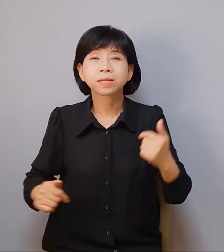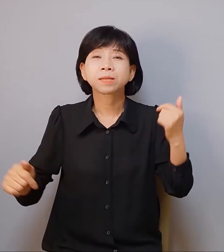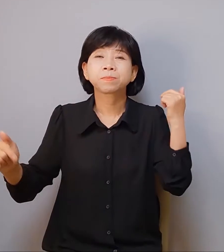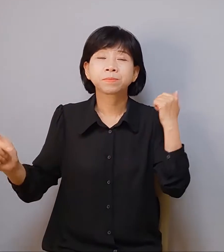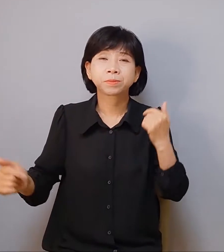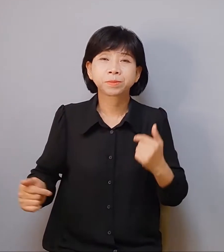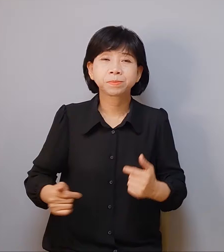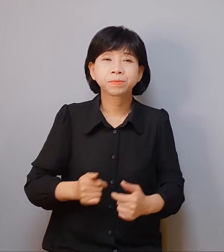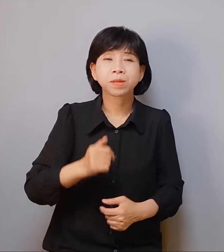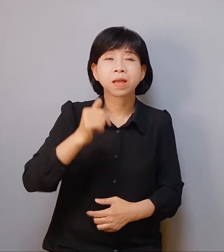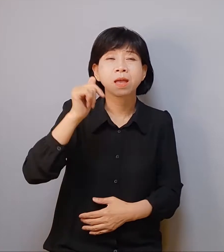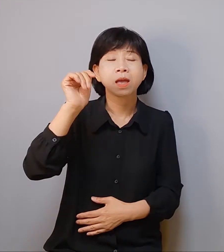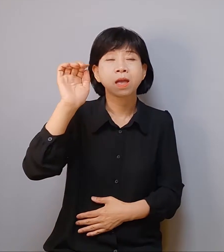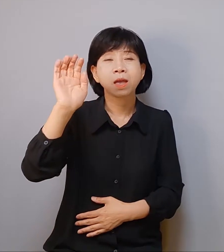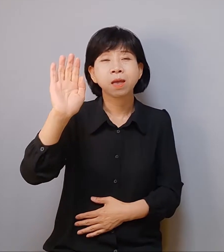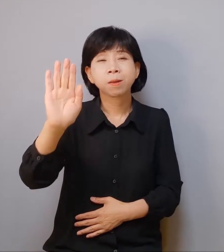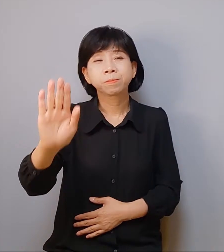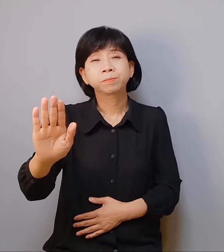예배드림이 기쁨